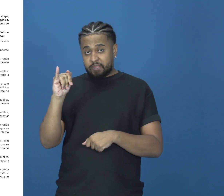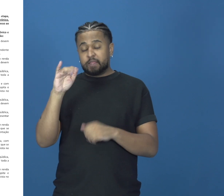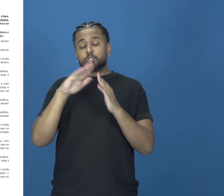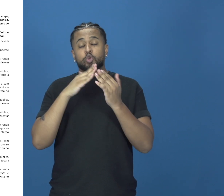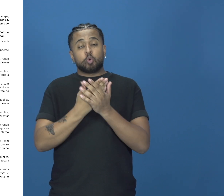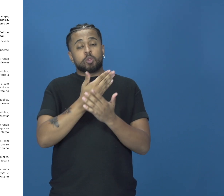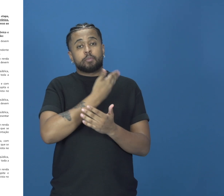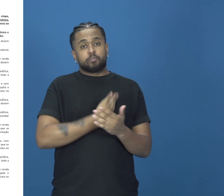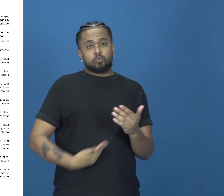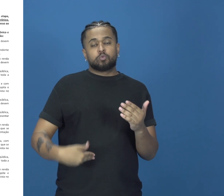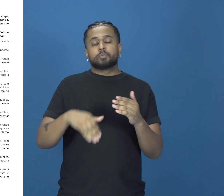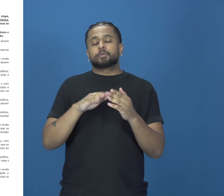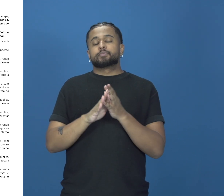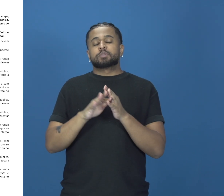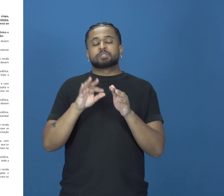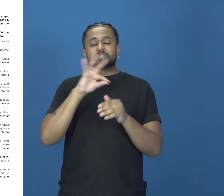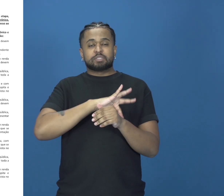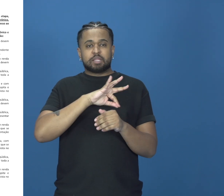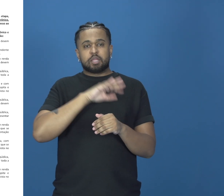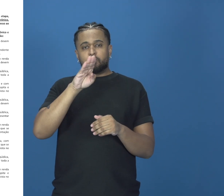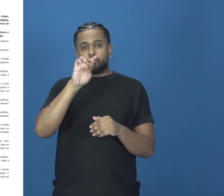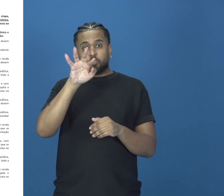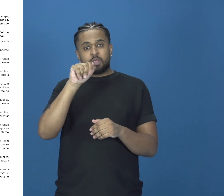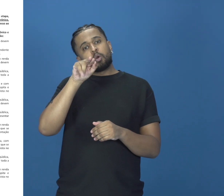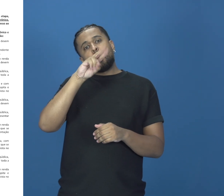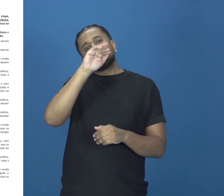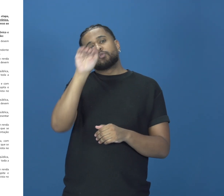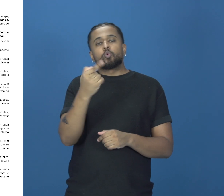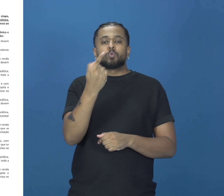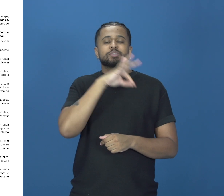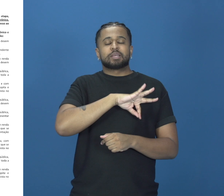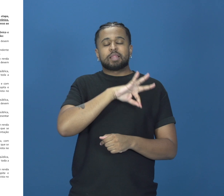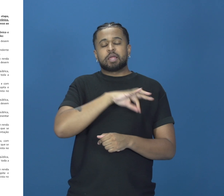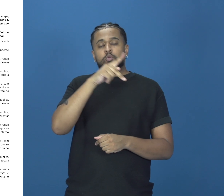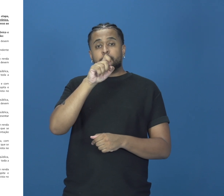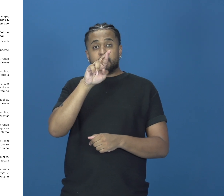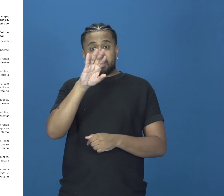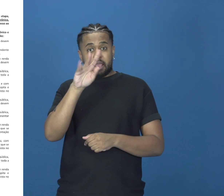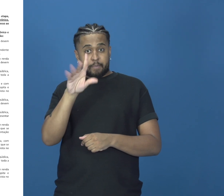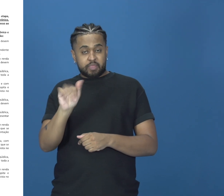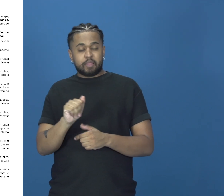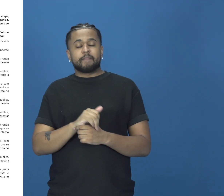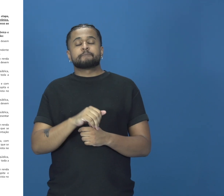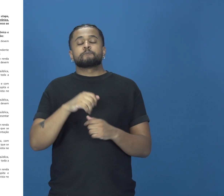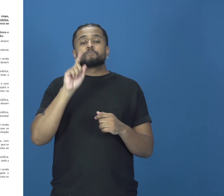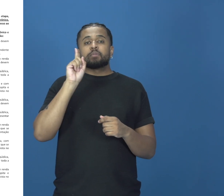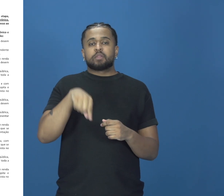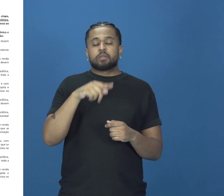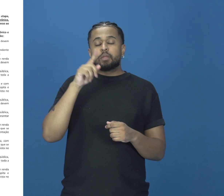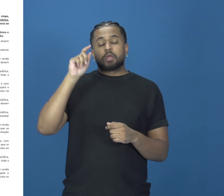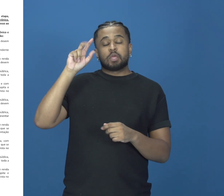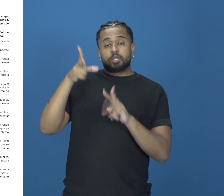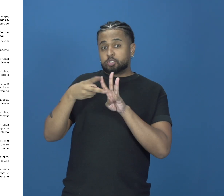LB_PPI, escola pública com renda familiar bruta igual ou inferior a um salário mínimo per capita, que se